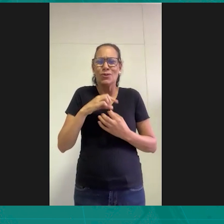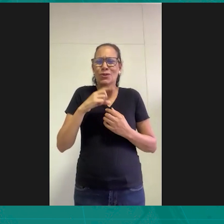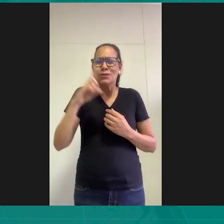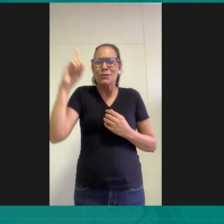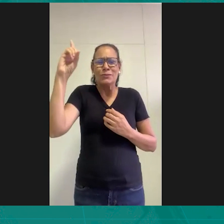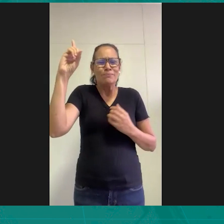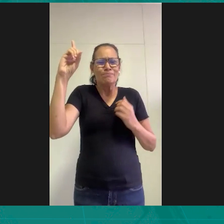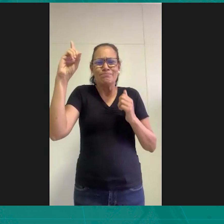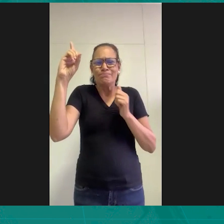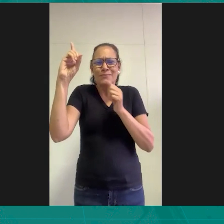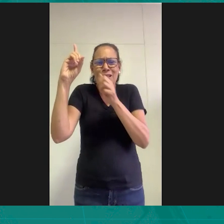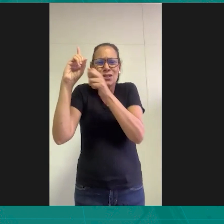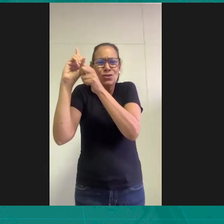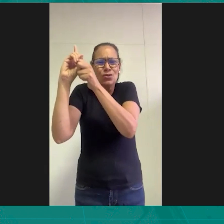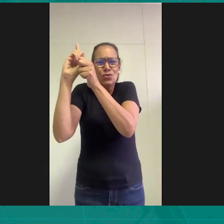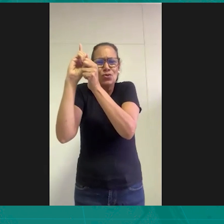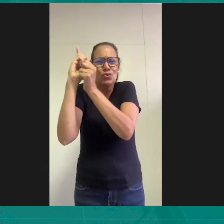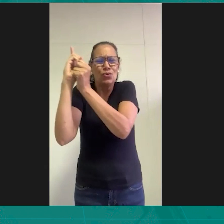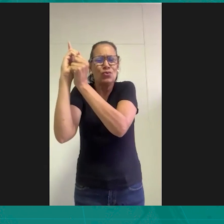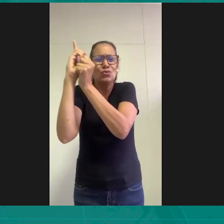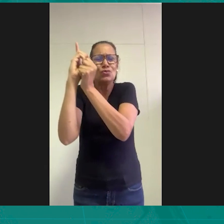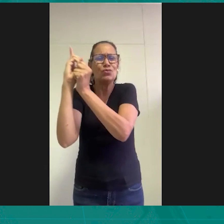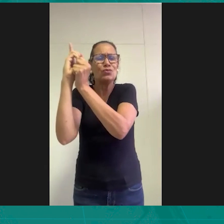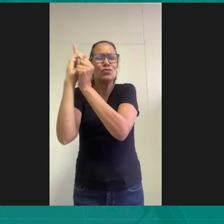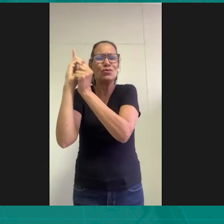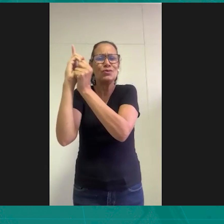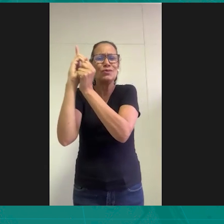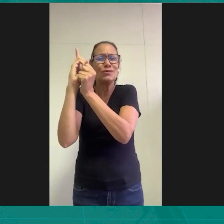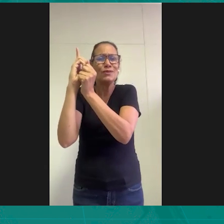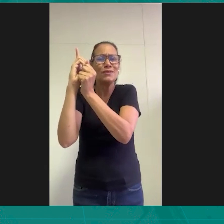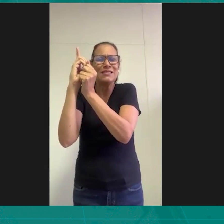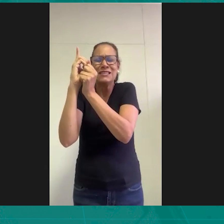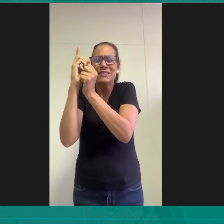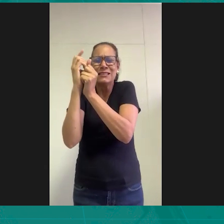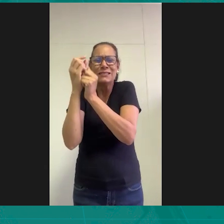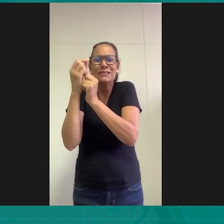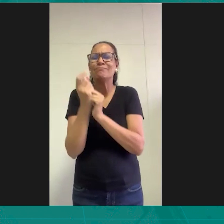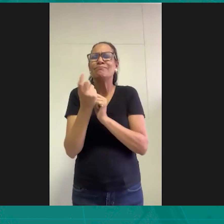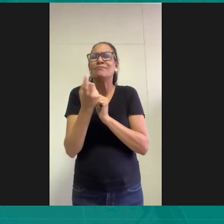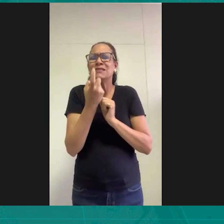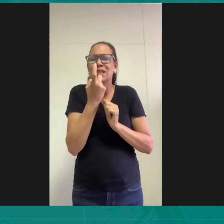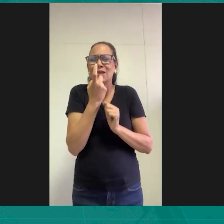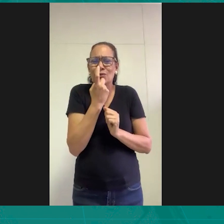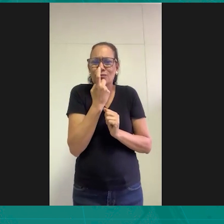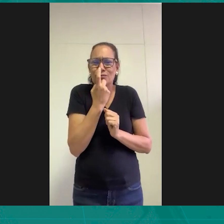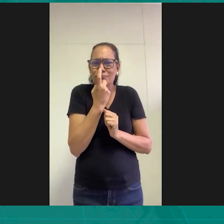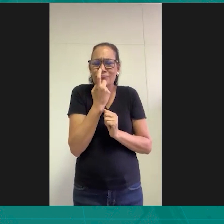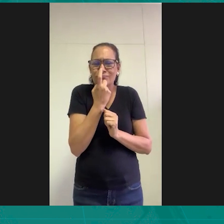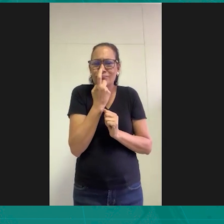você pedir, o seu pedido, na verdade, é o pedido para o próprio Senhor.